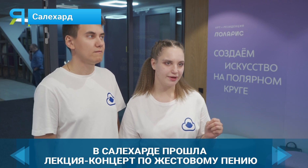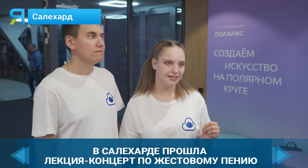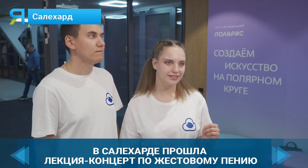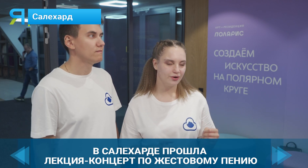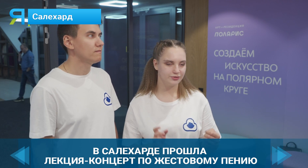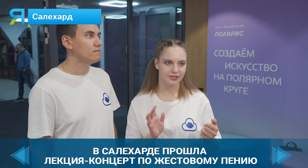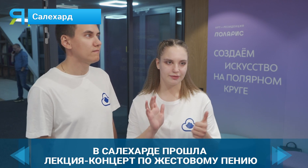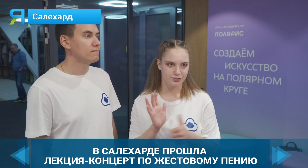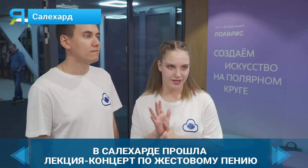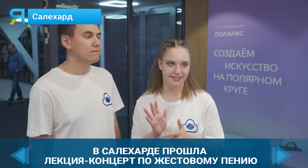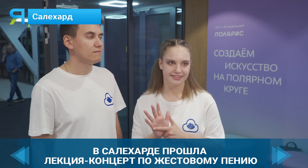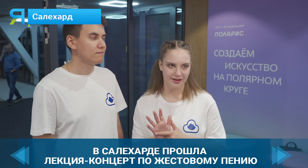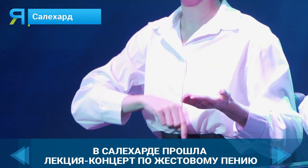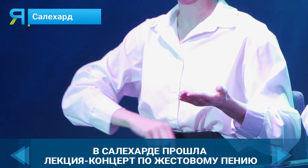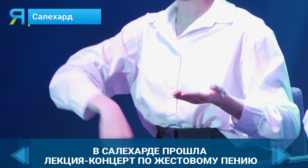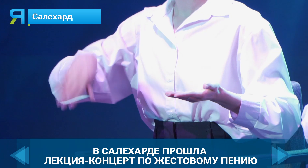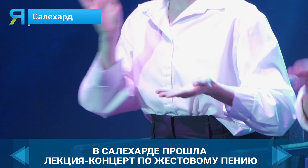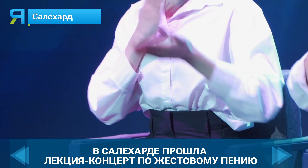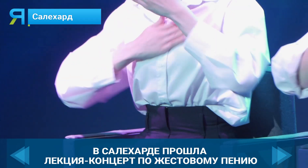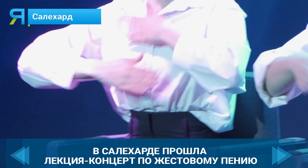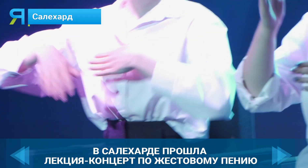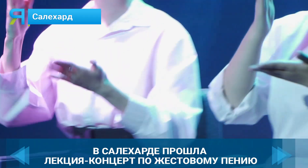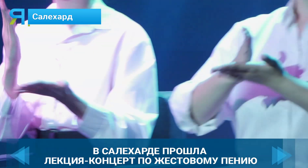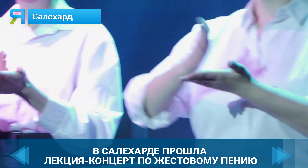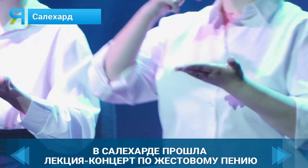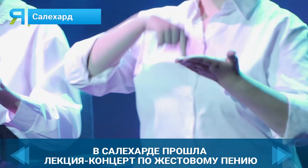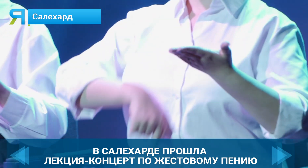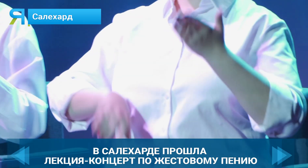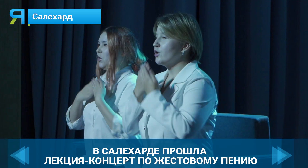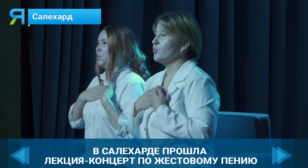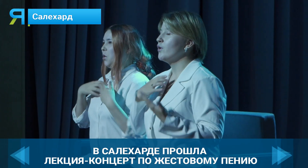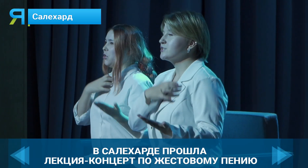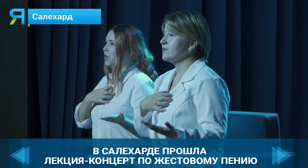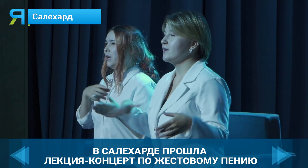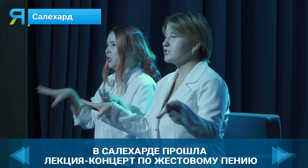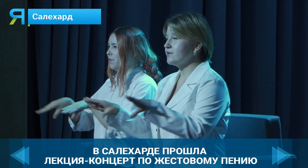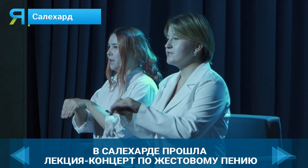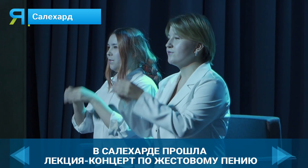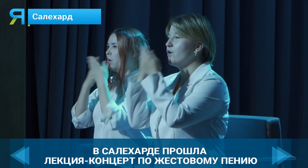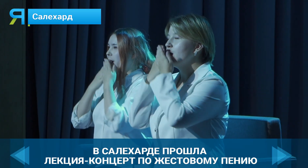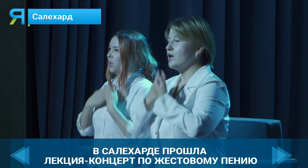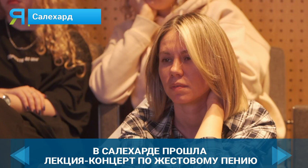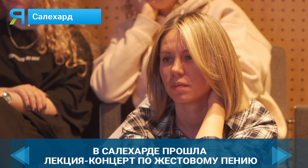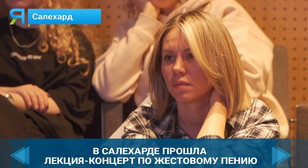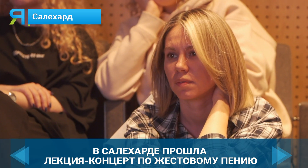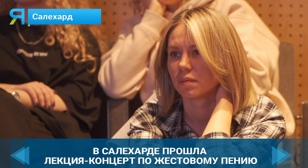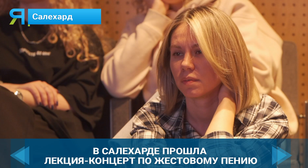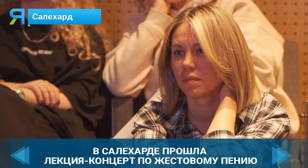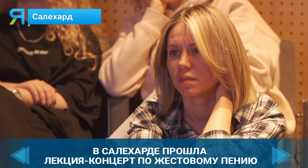1, 2, 3, 4, 5, у них там 6, 7. Чаще всего жестовый язык учат вынужденно, а вот жестовым пением занимаются уже по зову души. В проекте «Смысл в руках» только